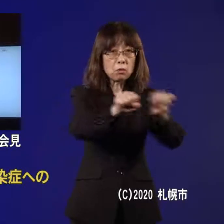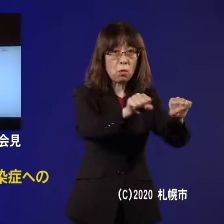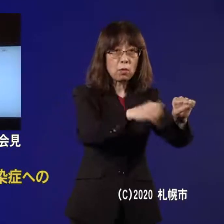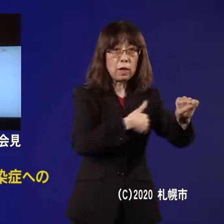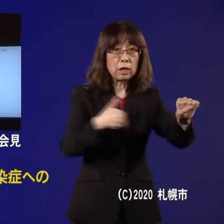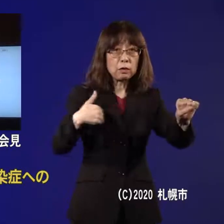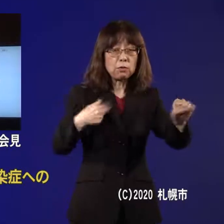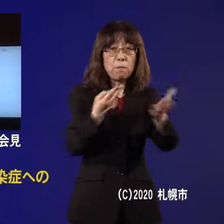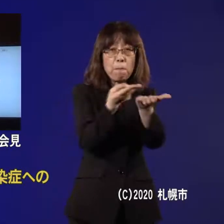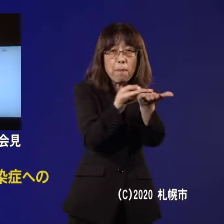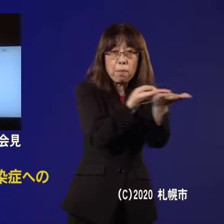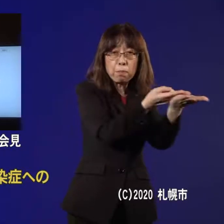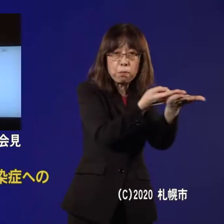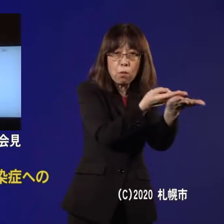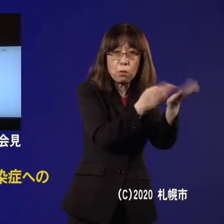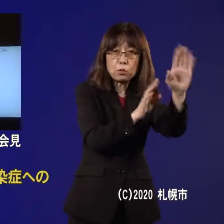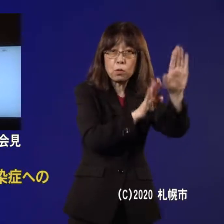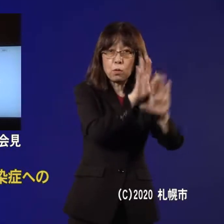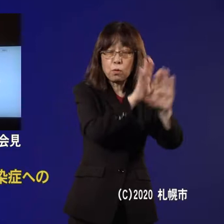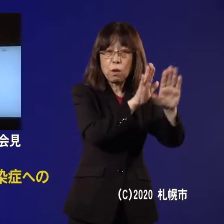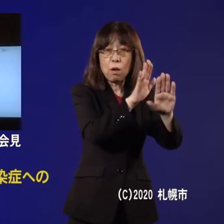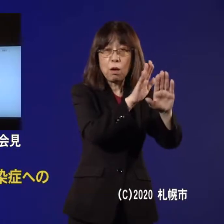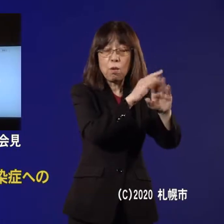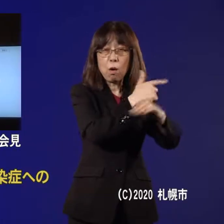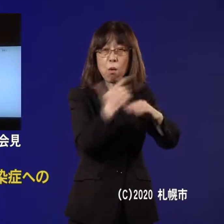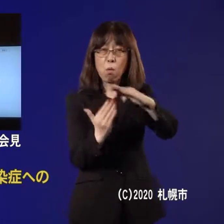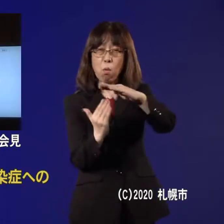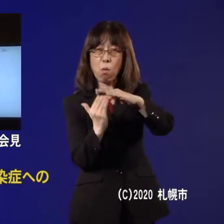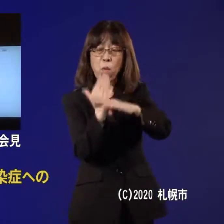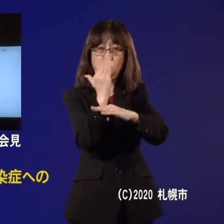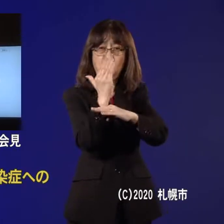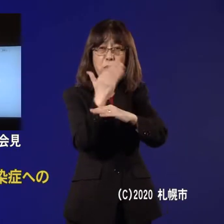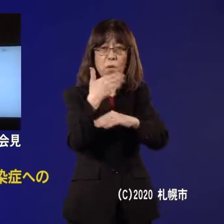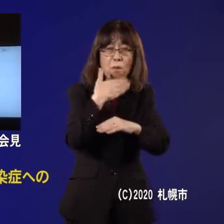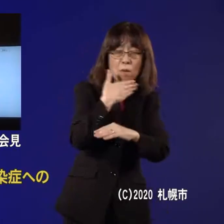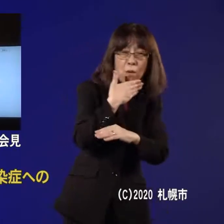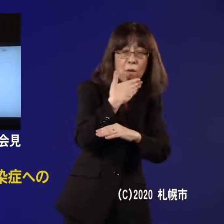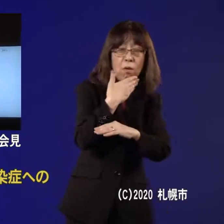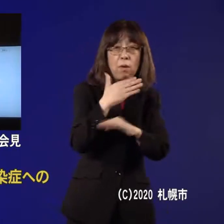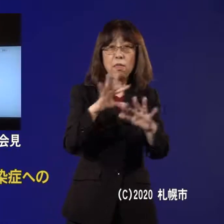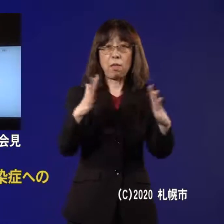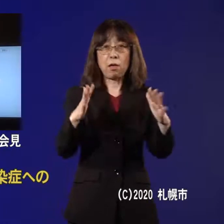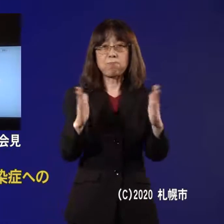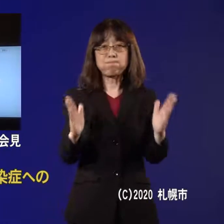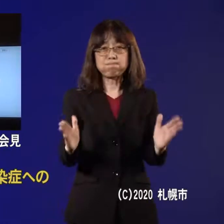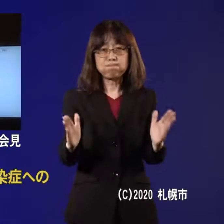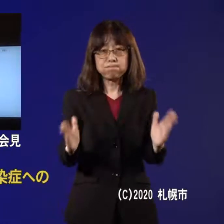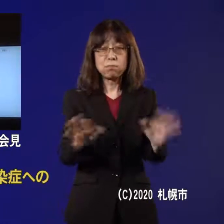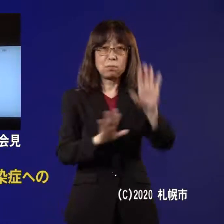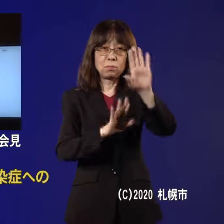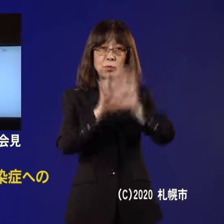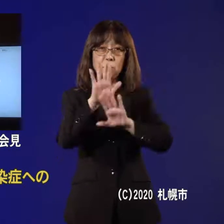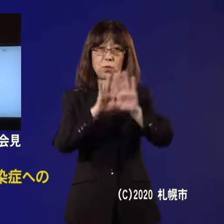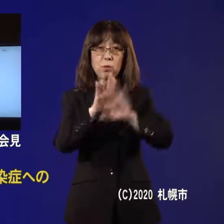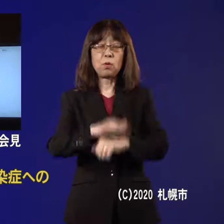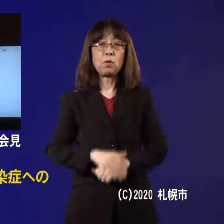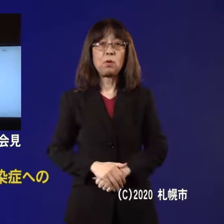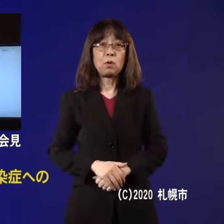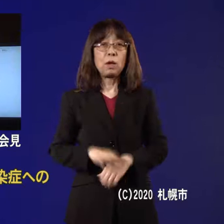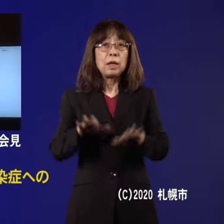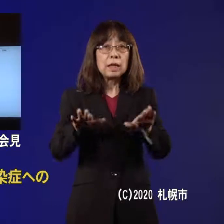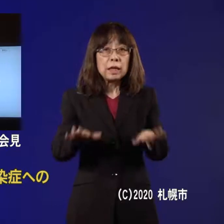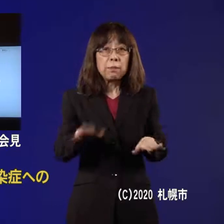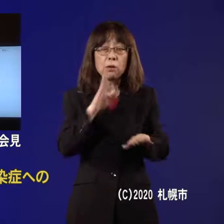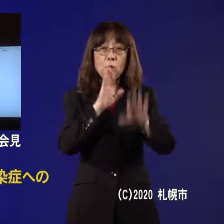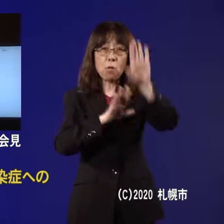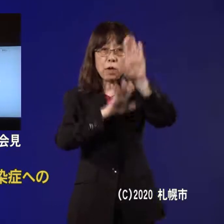の状況と、これをオーバーフローするような状況にはないという状況であります。そういう意味では現状で